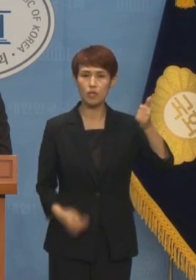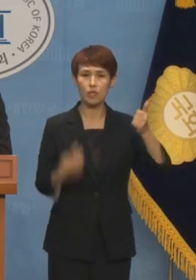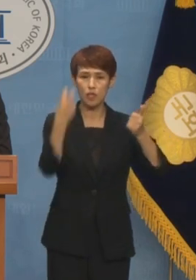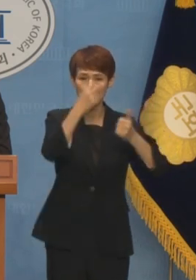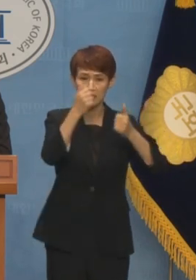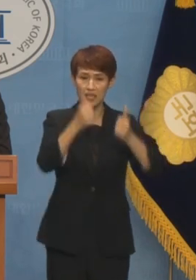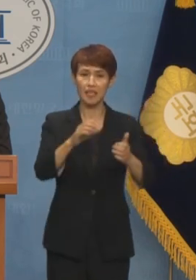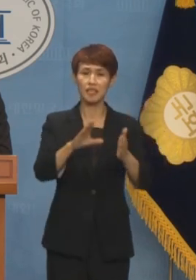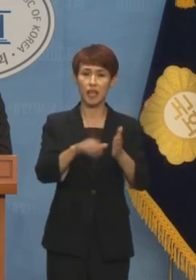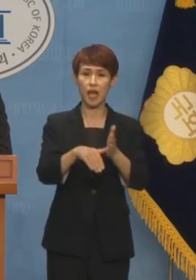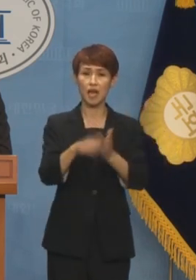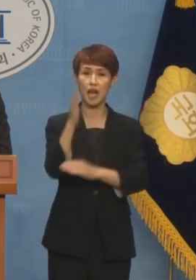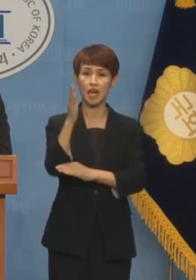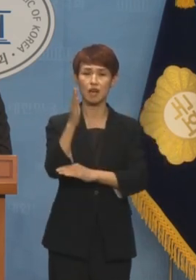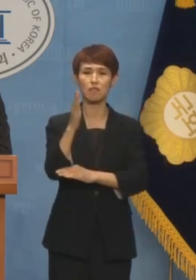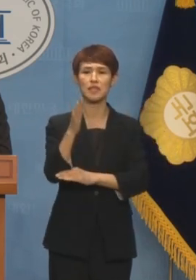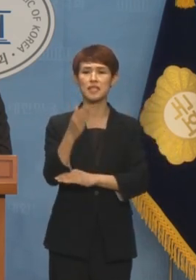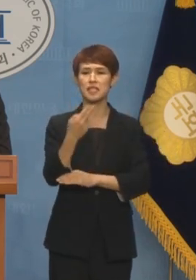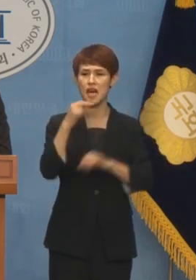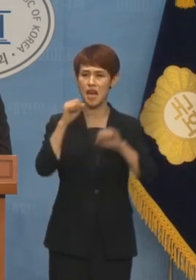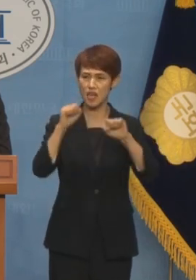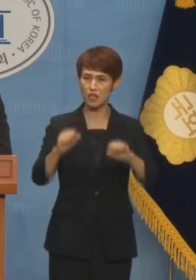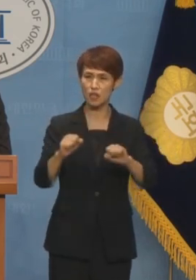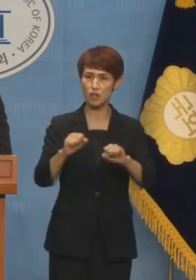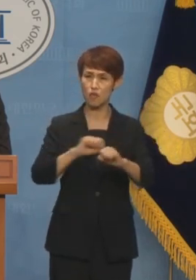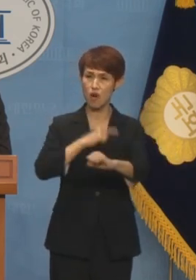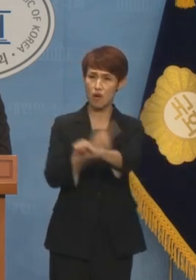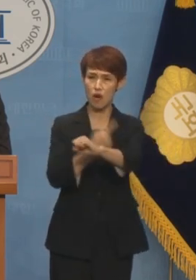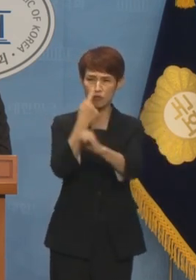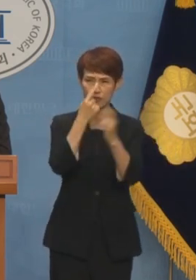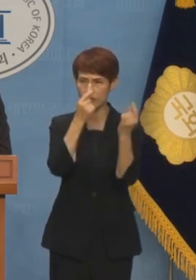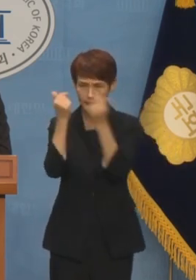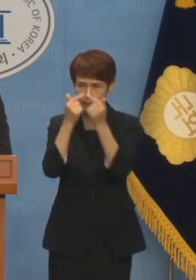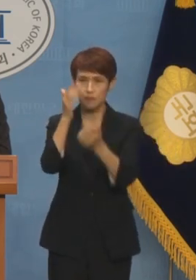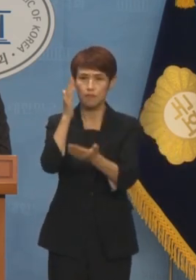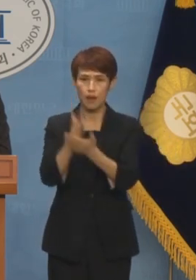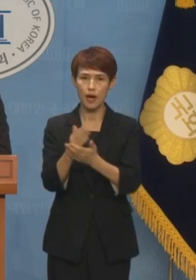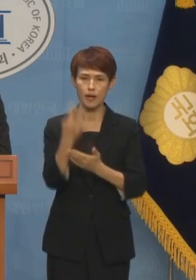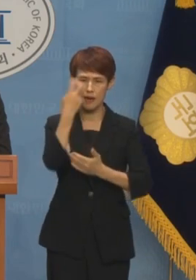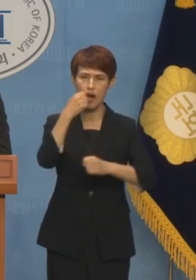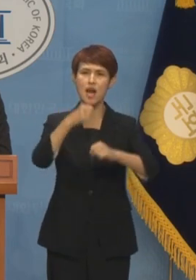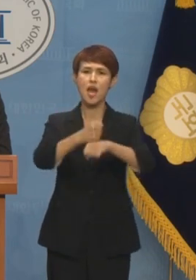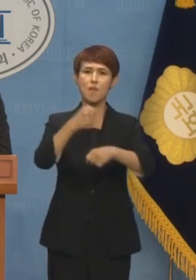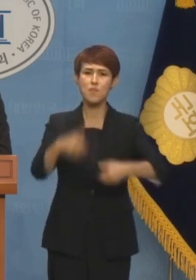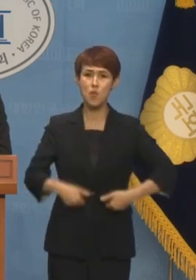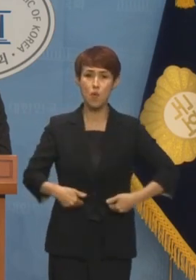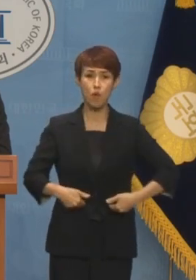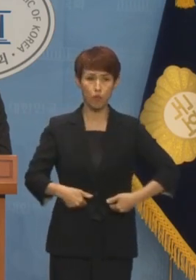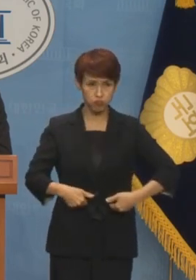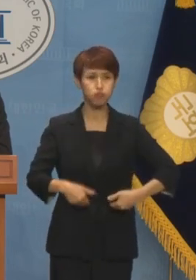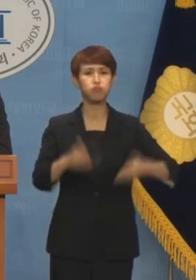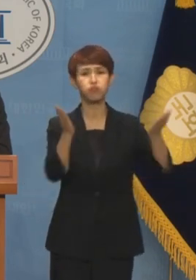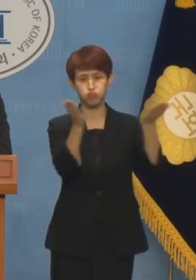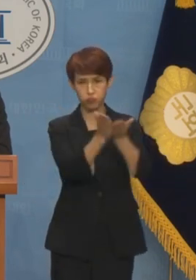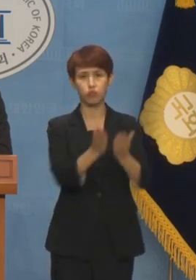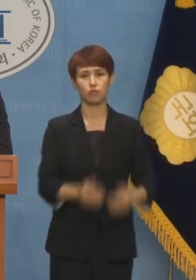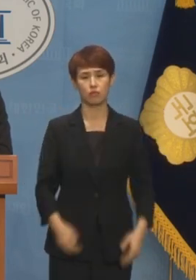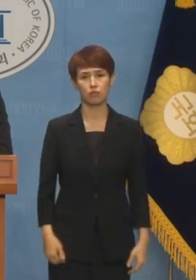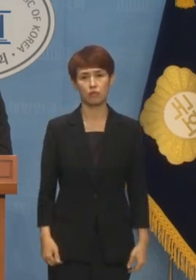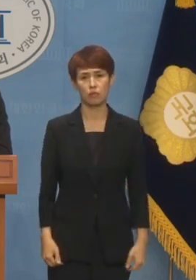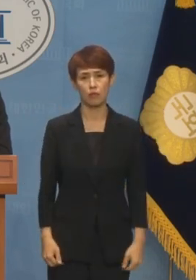시절 강조하던 살아있는 권력 눈치 보지 않고 수사해야 된다던 지론에도 맞습니다.